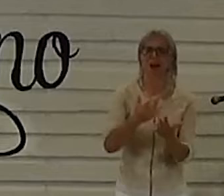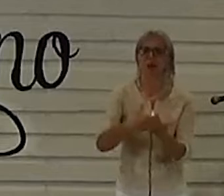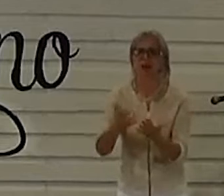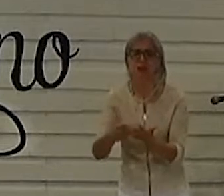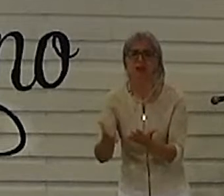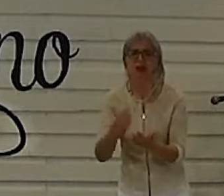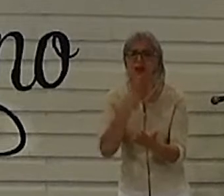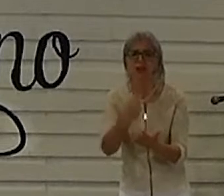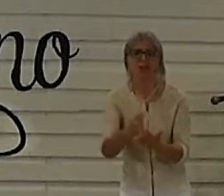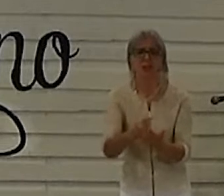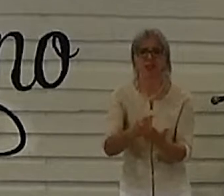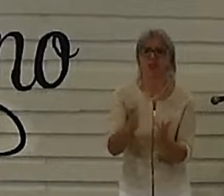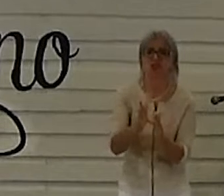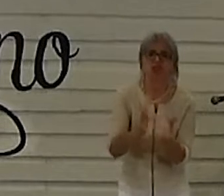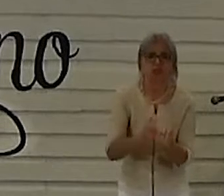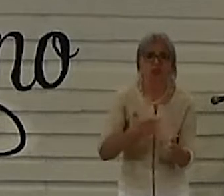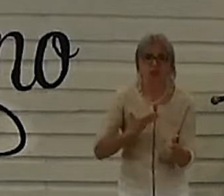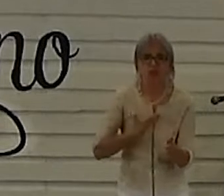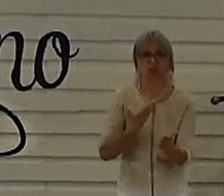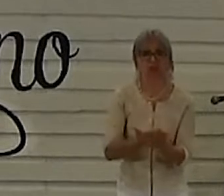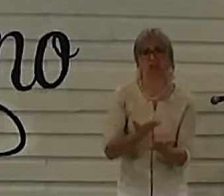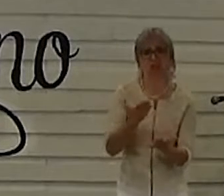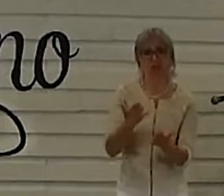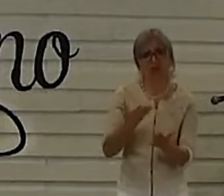c'è il Signore.